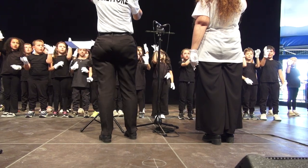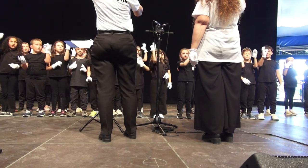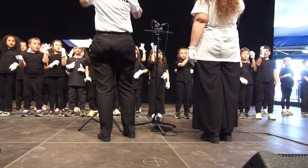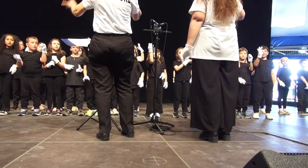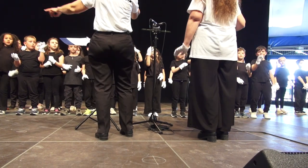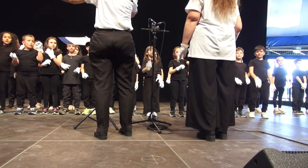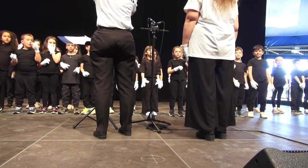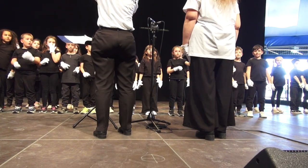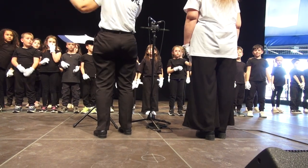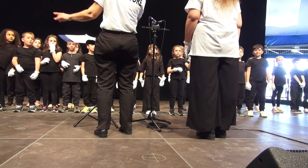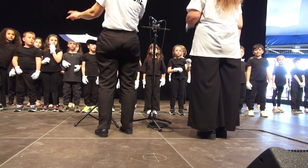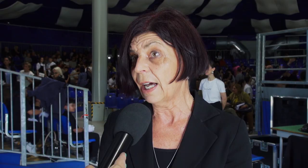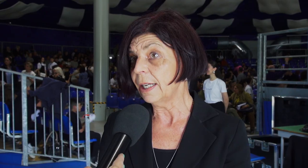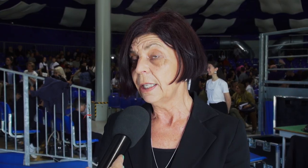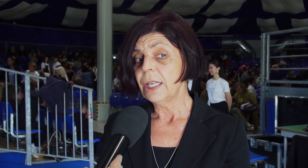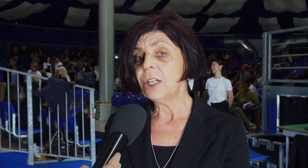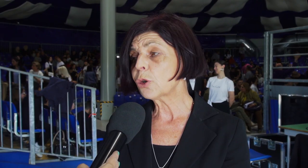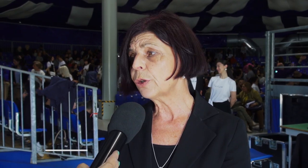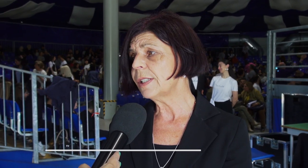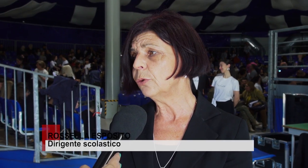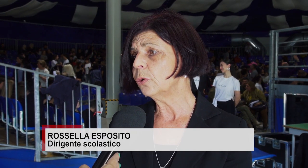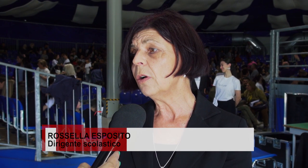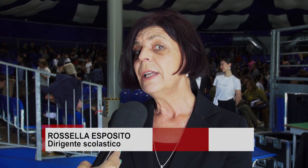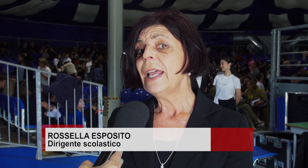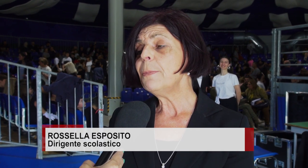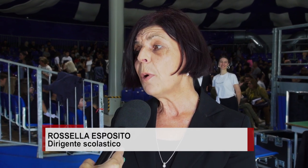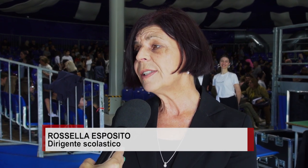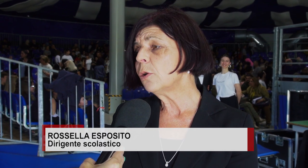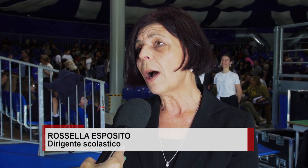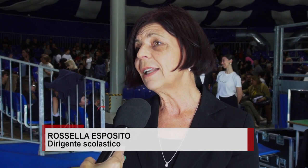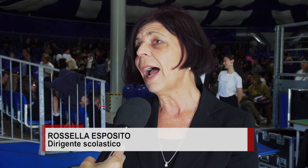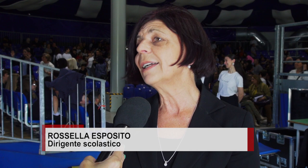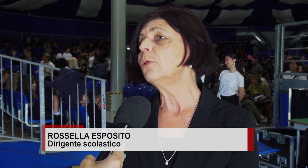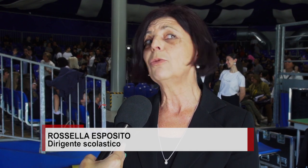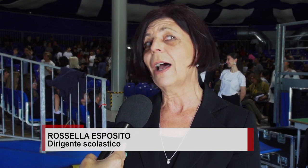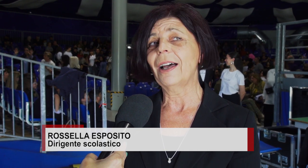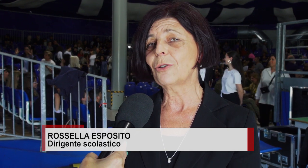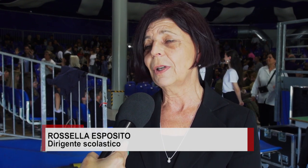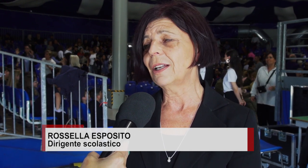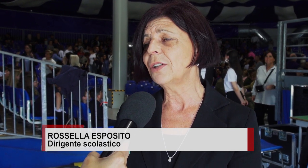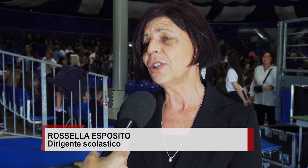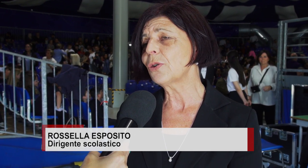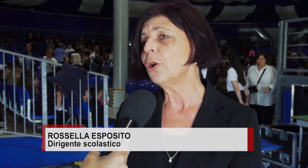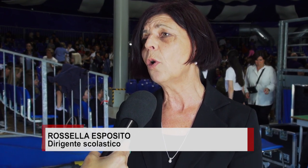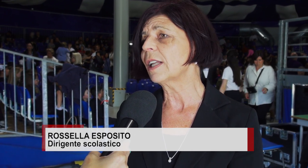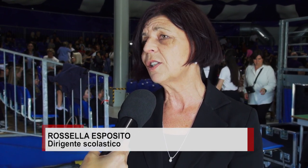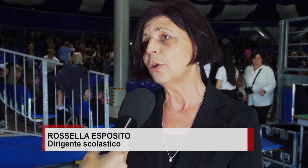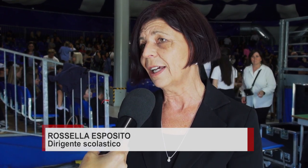caratterizza in modo particolare il nostro istituto. E poi si inquadra anche in una, come la definisco io, vocazione